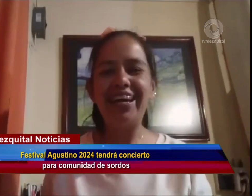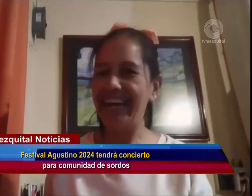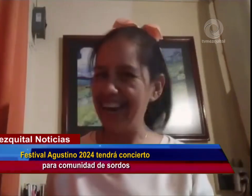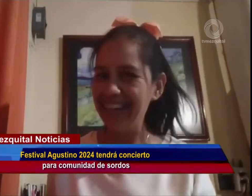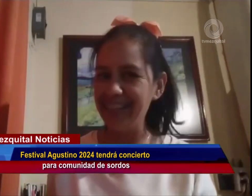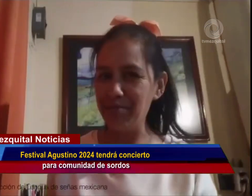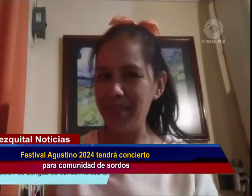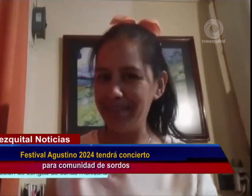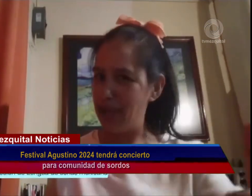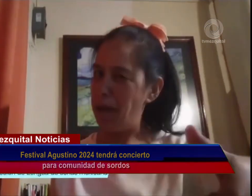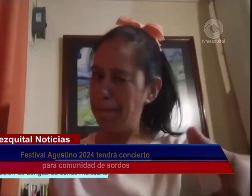de letras y el baile.